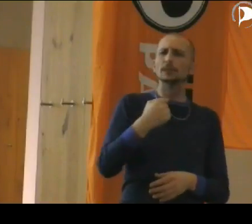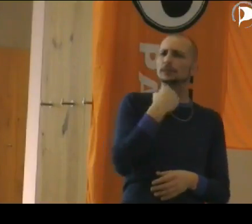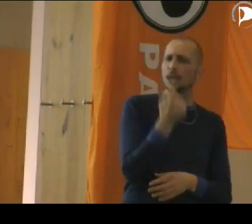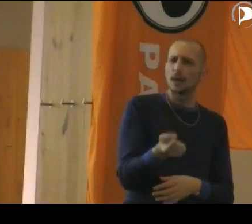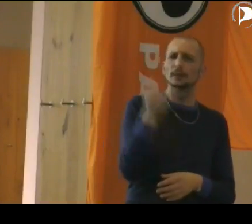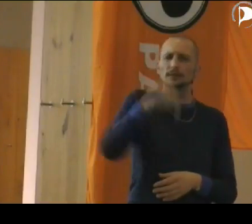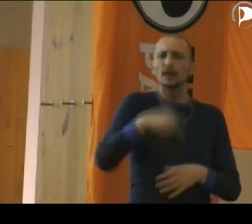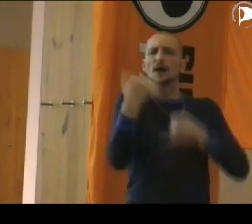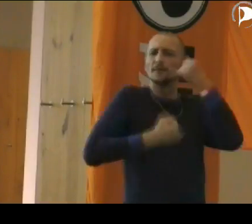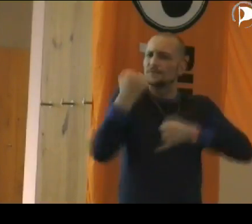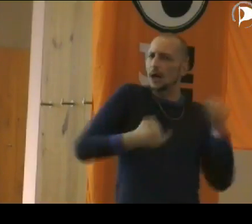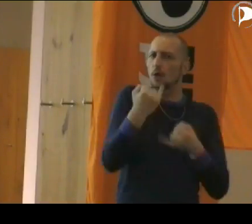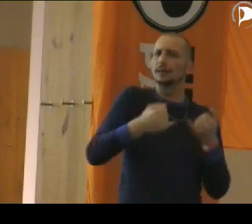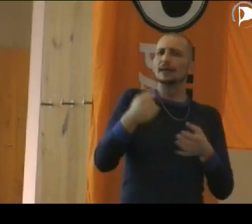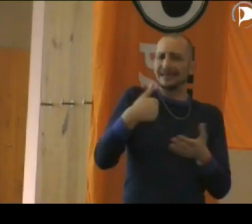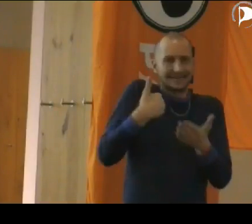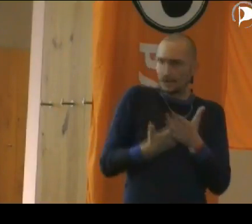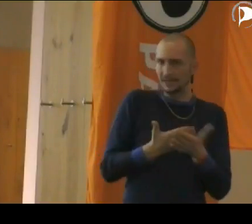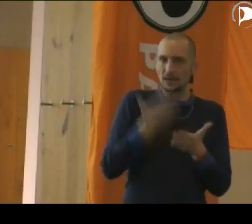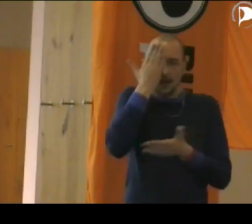das ist nicht der fall